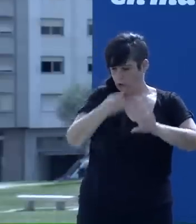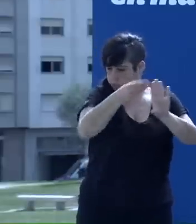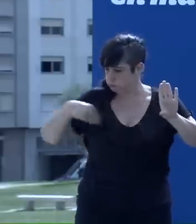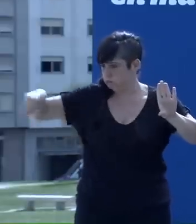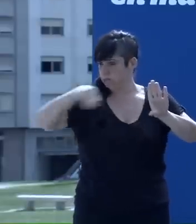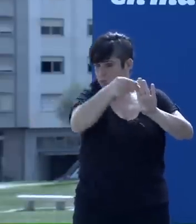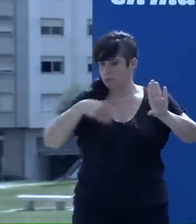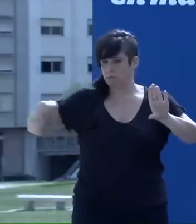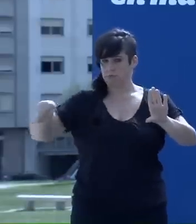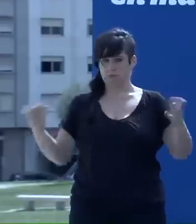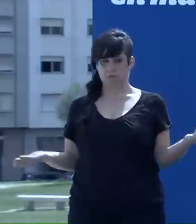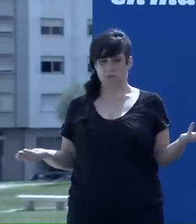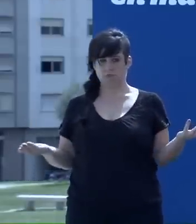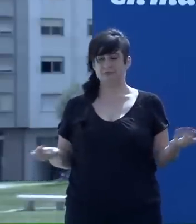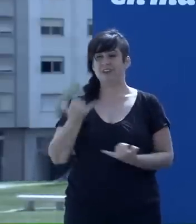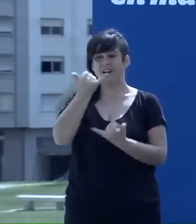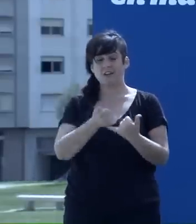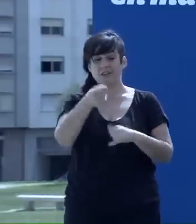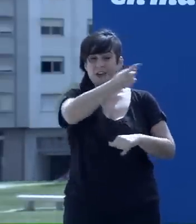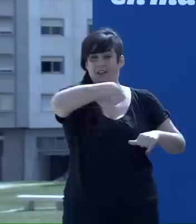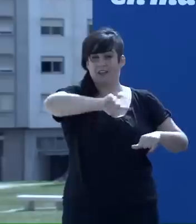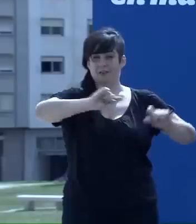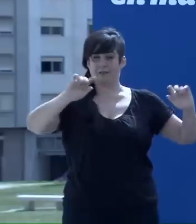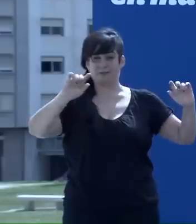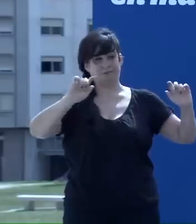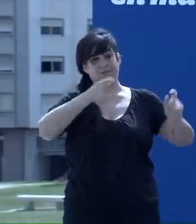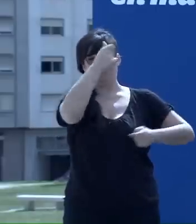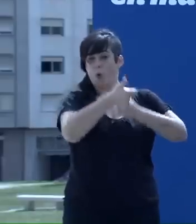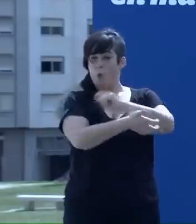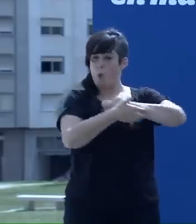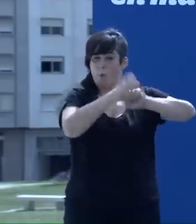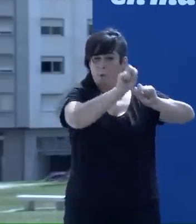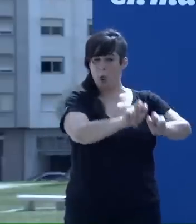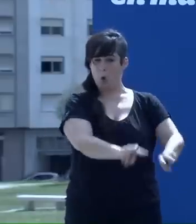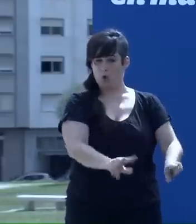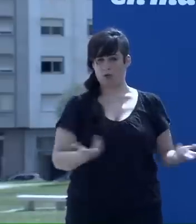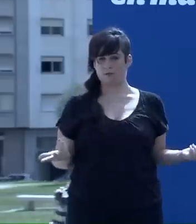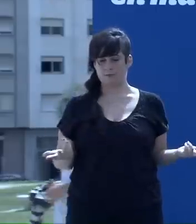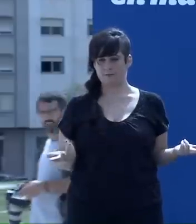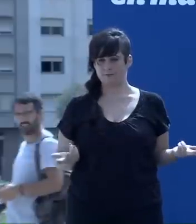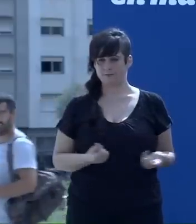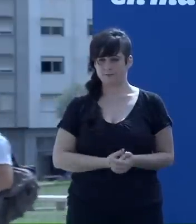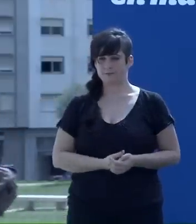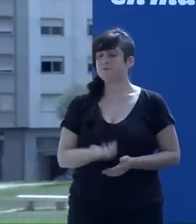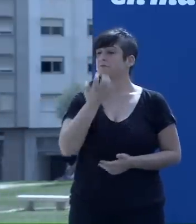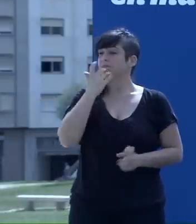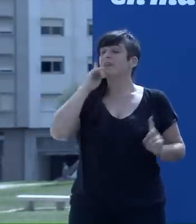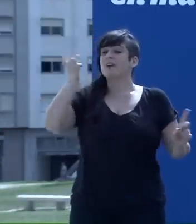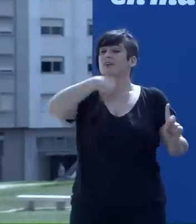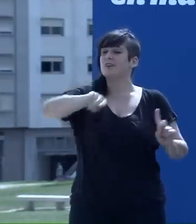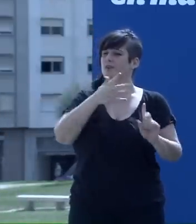e o resto da nosa poboación empobrecéndose cada vez máis. Entón, cando dicimos hai unha